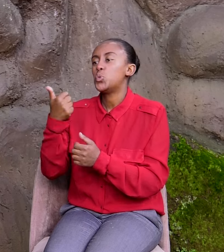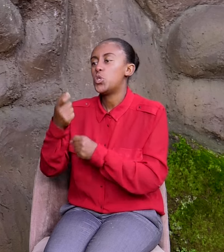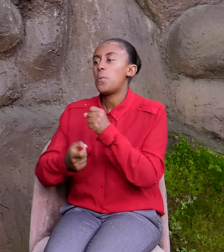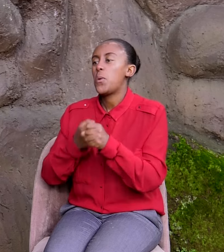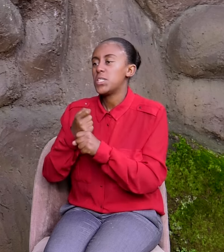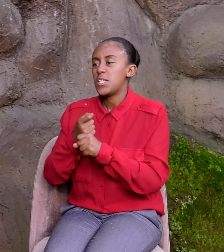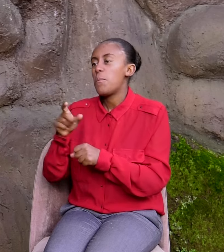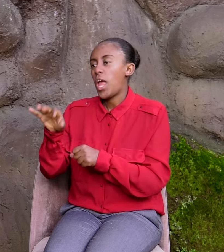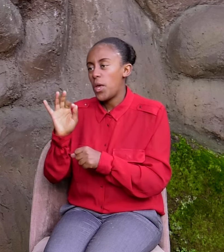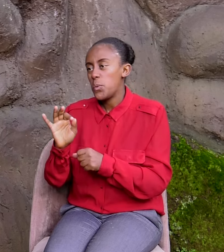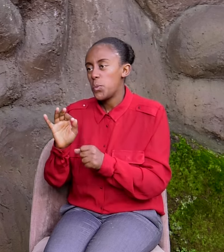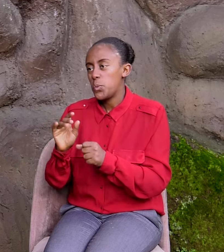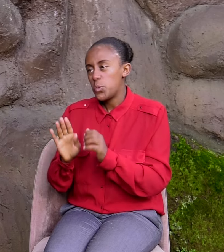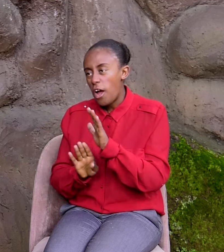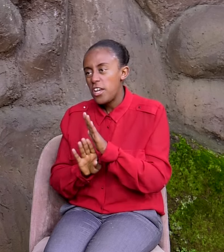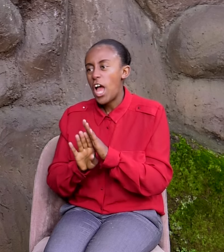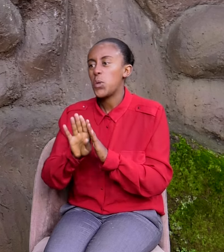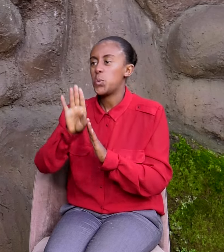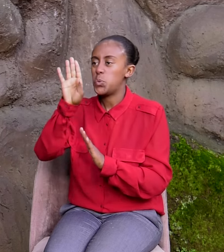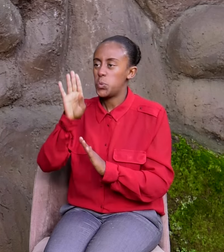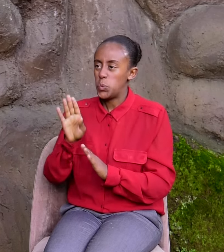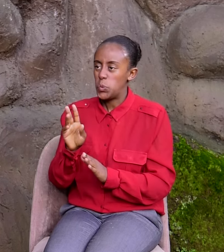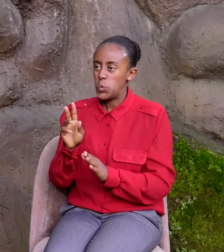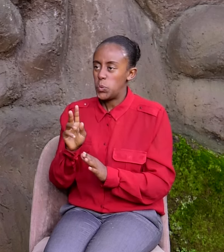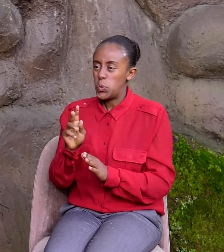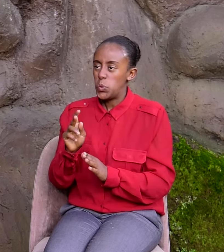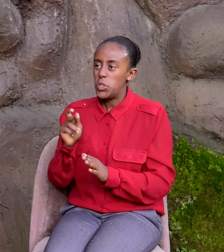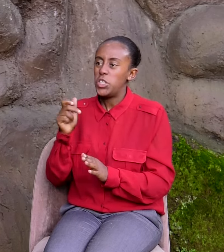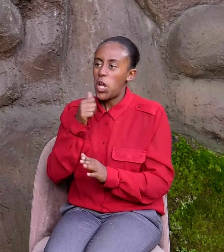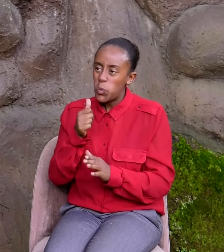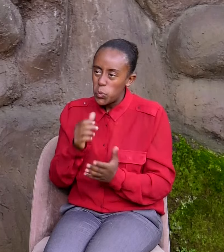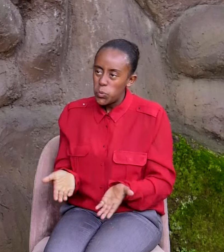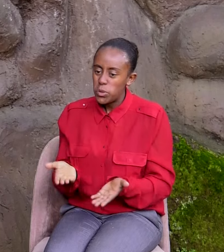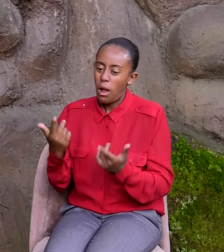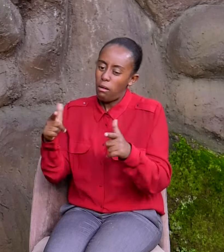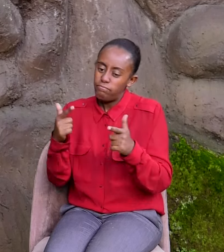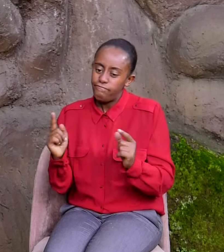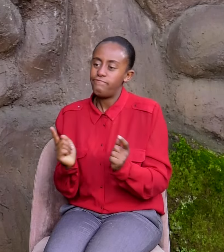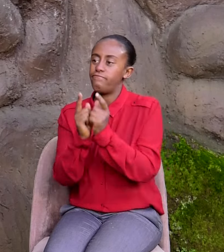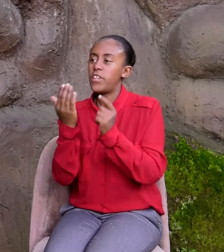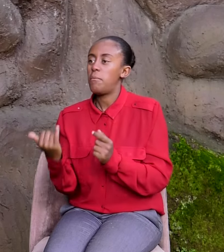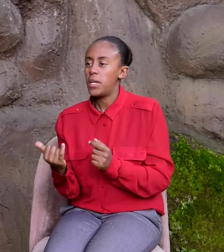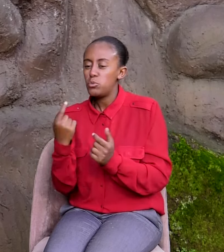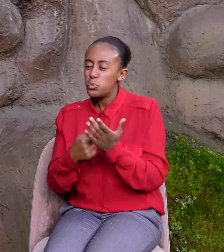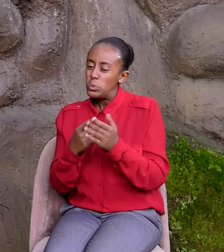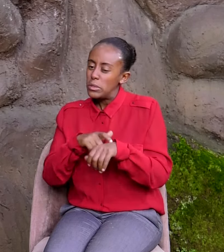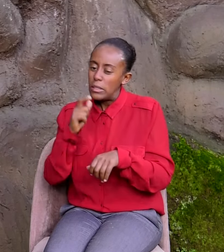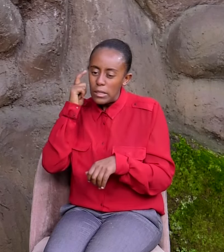የሚገኙ ታዳጊ ልጃገረዶች ያገኘሁበት አጋጣሚ ነበርና እሱን ጊዜ